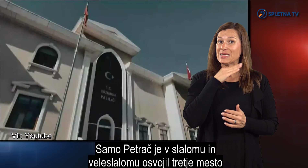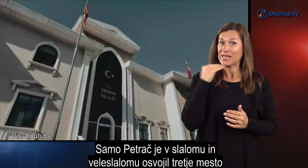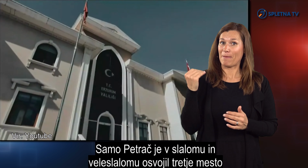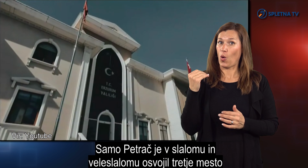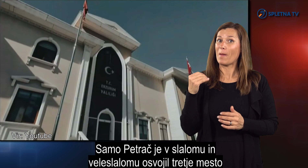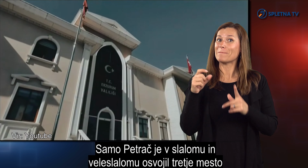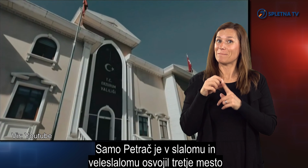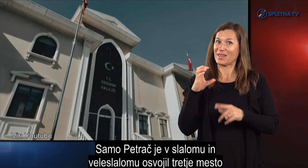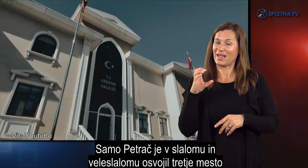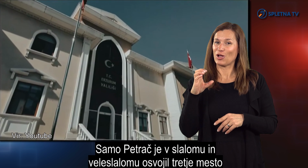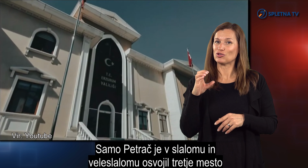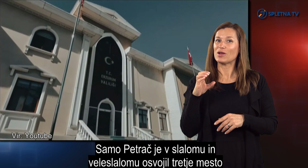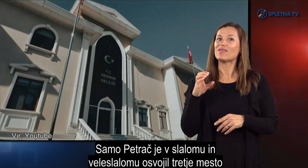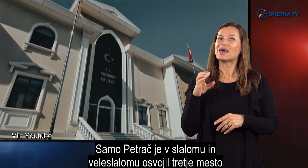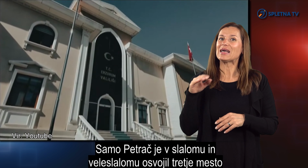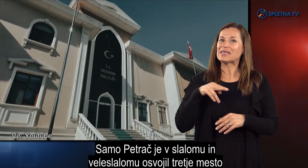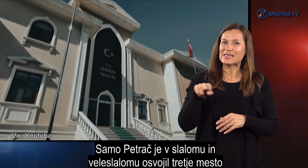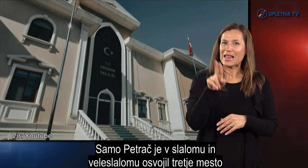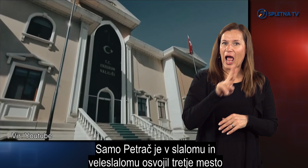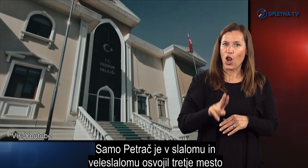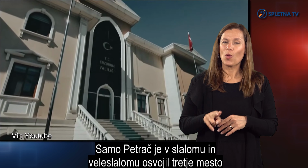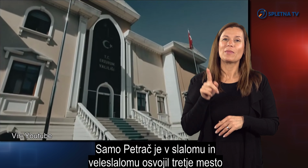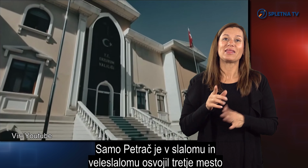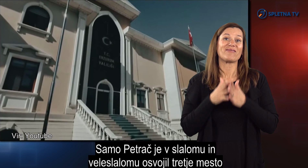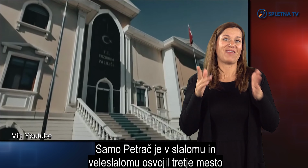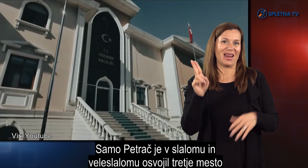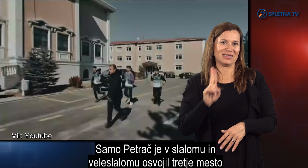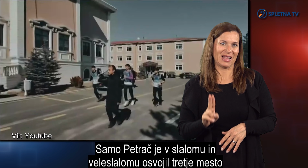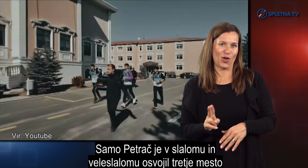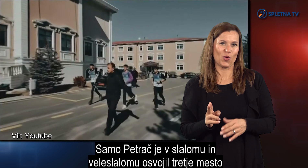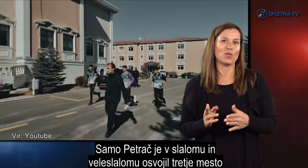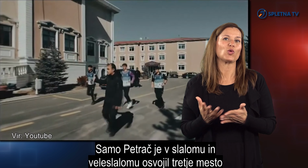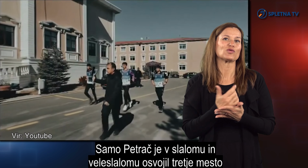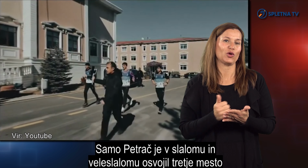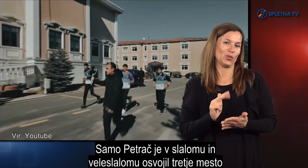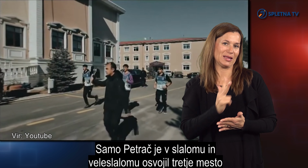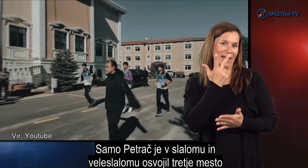Samo Petrač je v slalomu in veleslalomu osvojil 3. mesto ter 2. mesto v smuku.